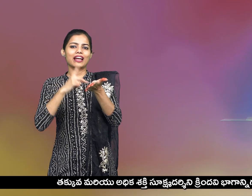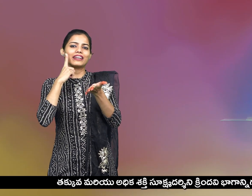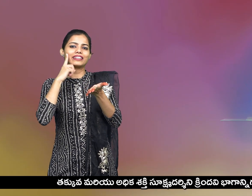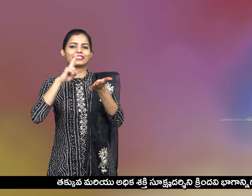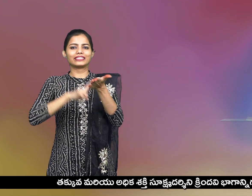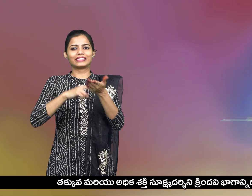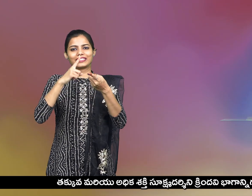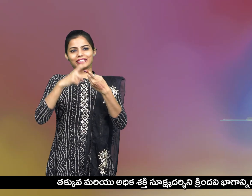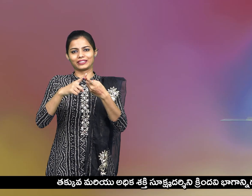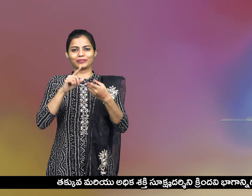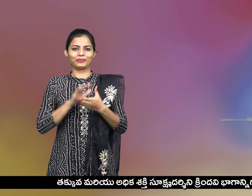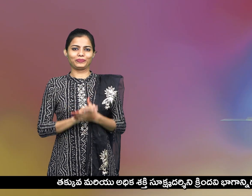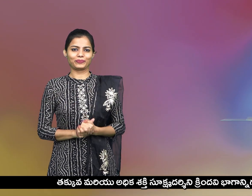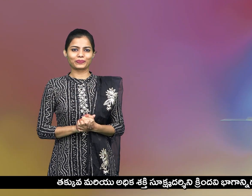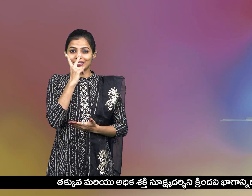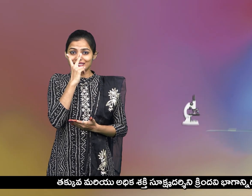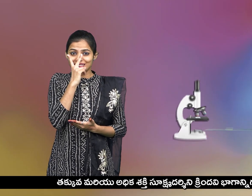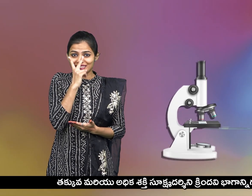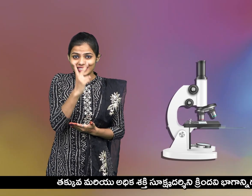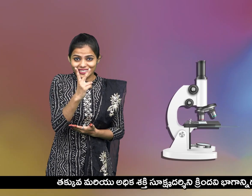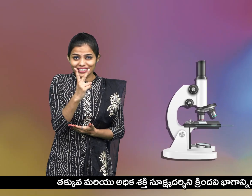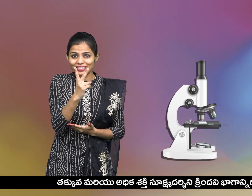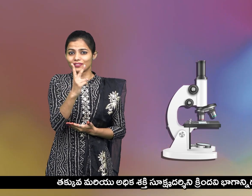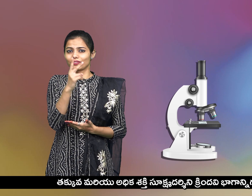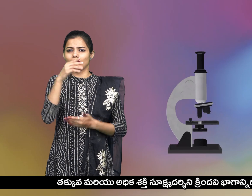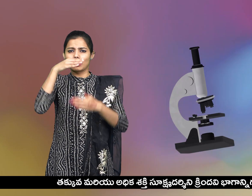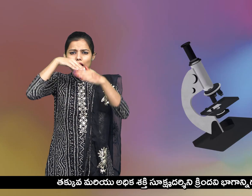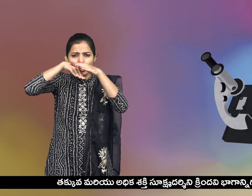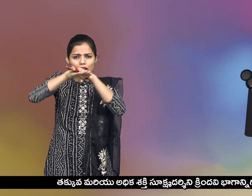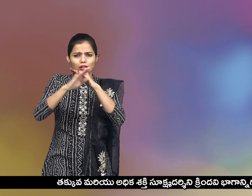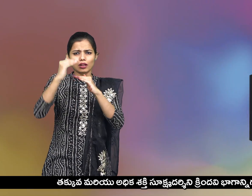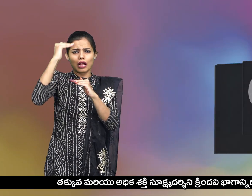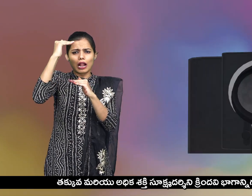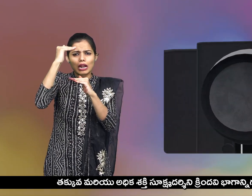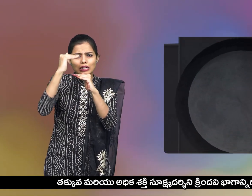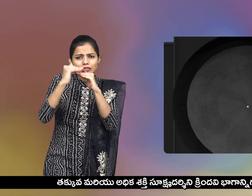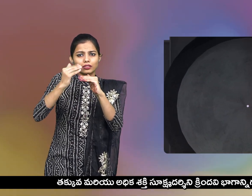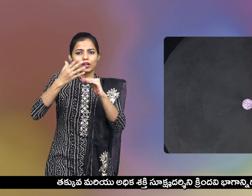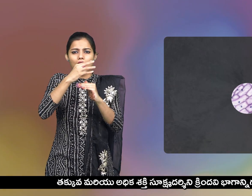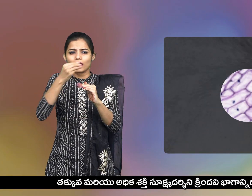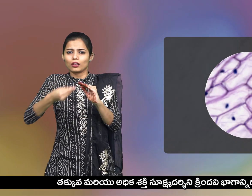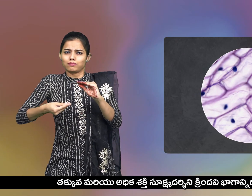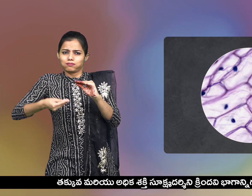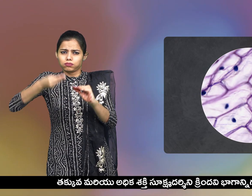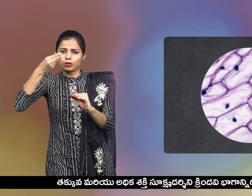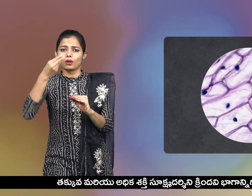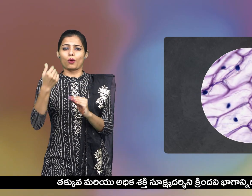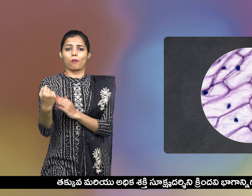తక్కువ మరియు అధిక శక్తి సూక్ష్మదర్శిని క్రింద విభాగాన్ని గమనించండి.